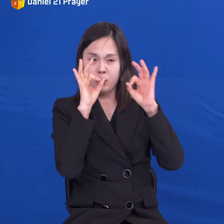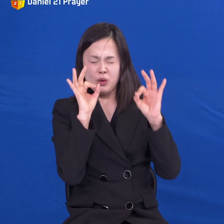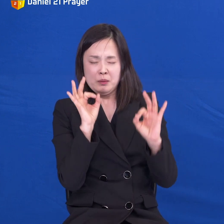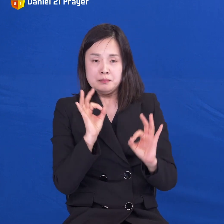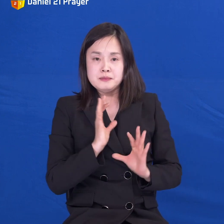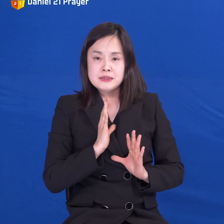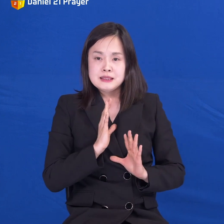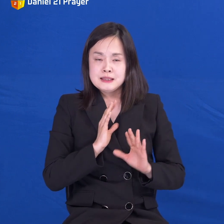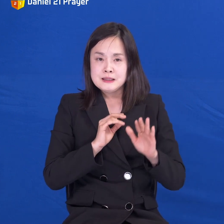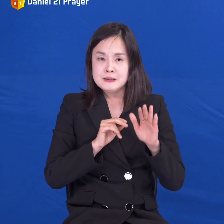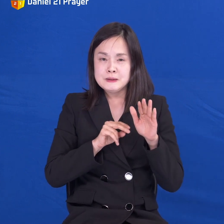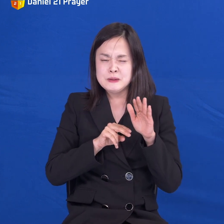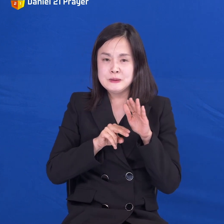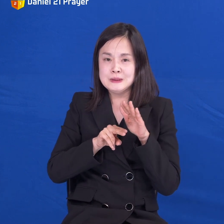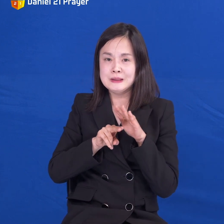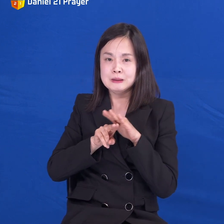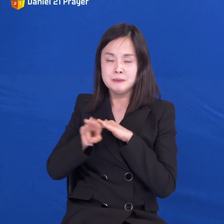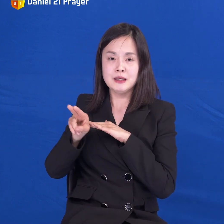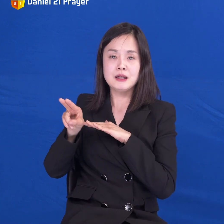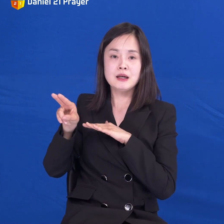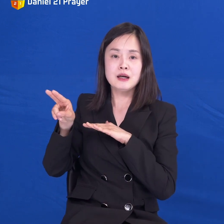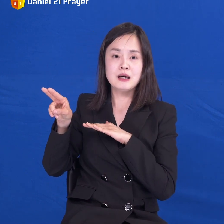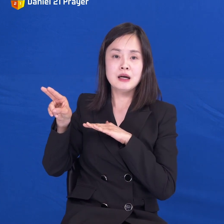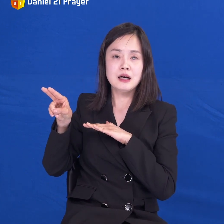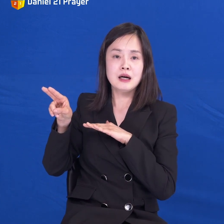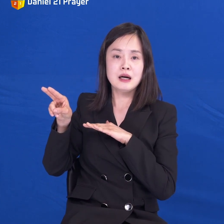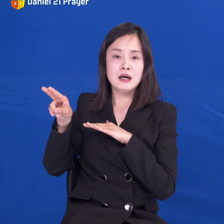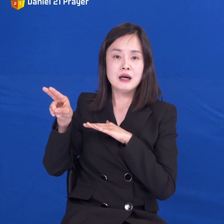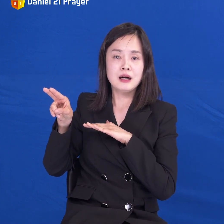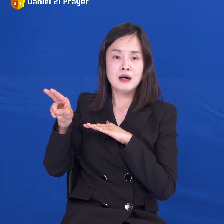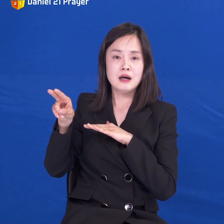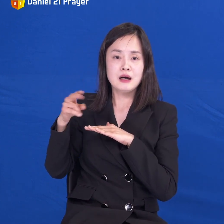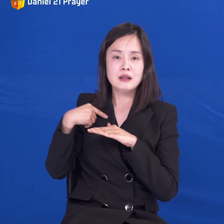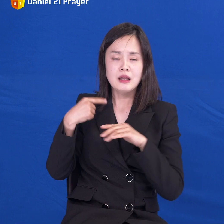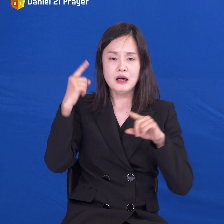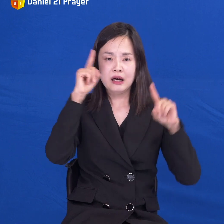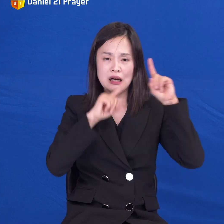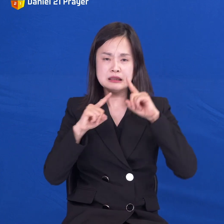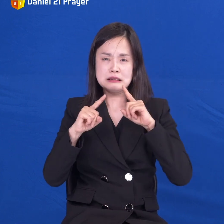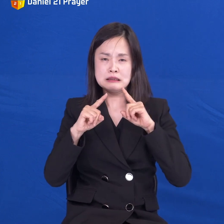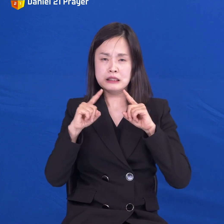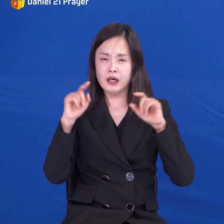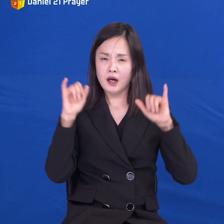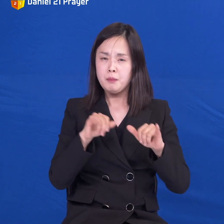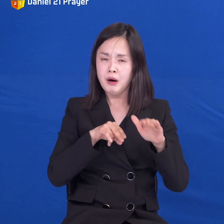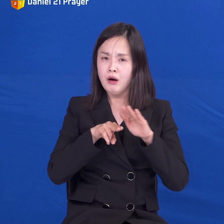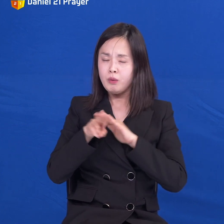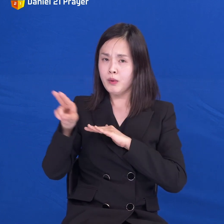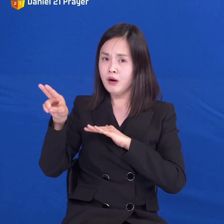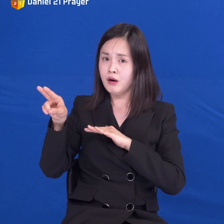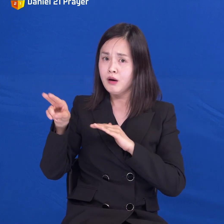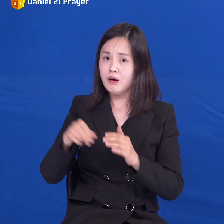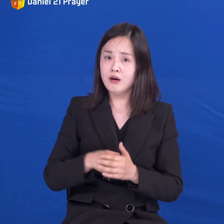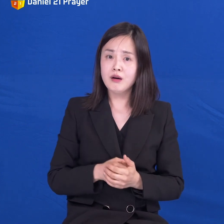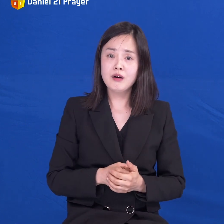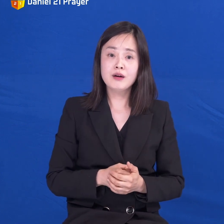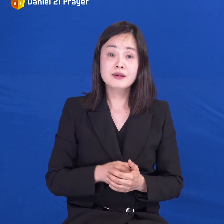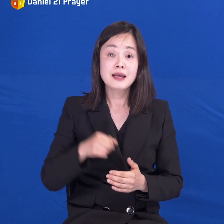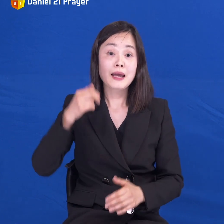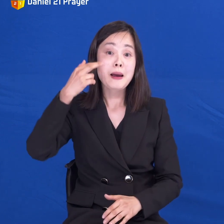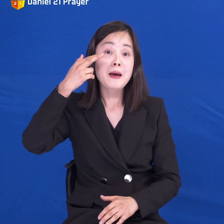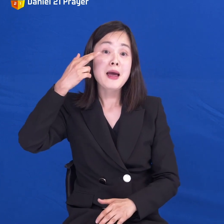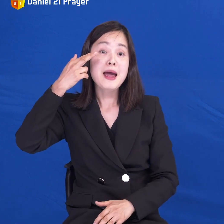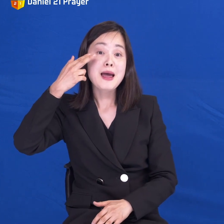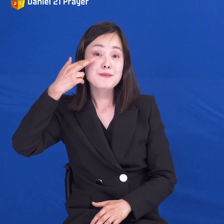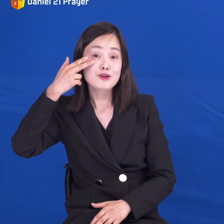나왔어요. 근데 한국 사람과 미국 사람은 여러분 기질이 다릅니다. 미국 사람은 하지 말라면